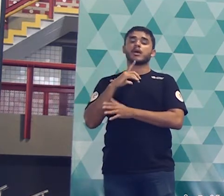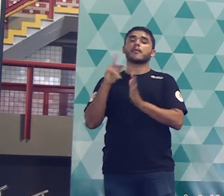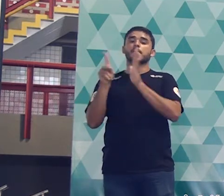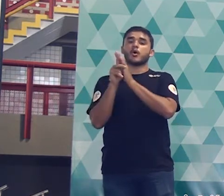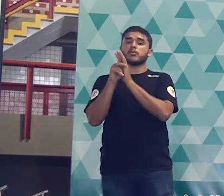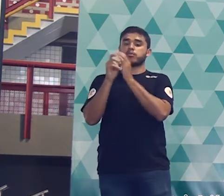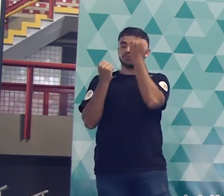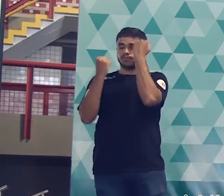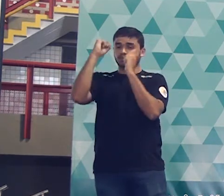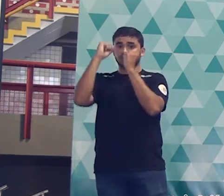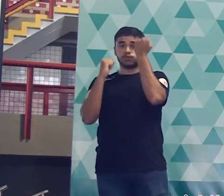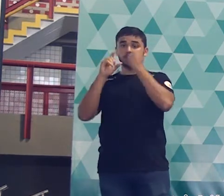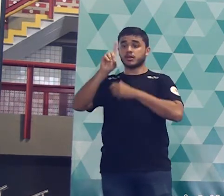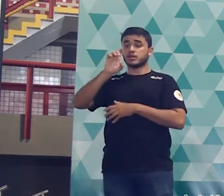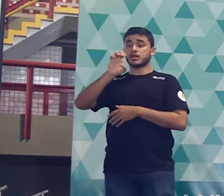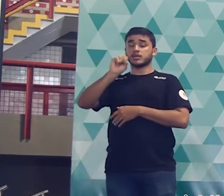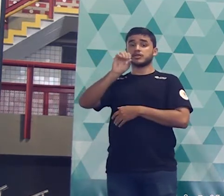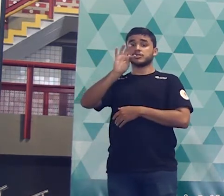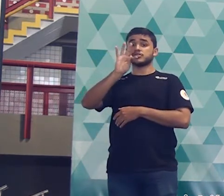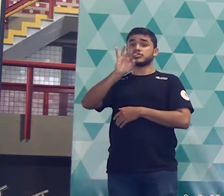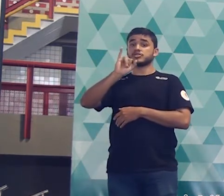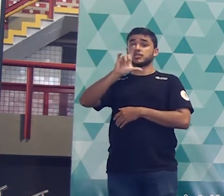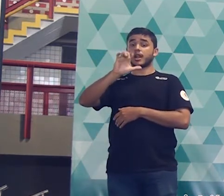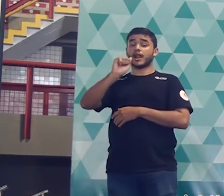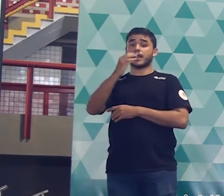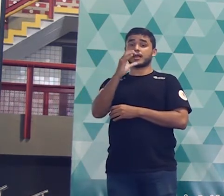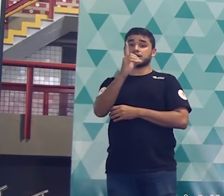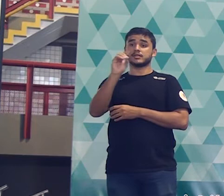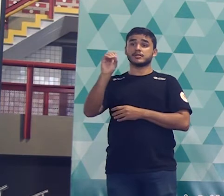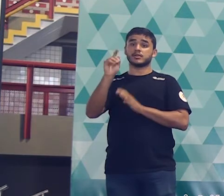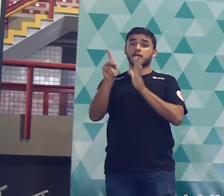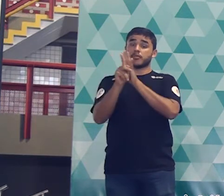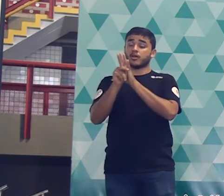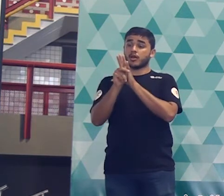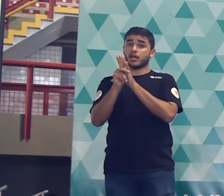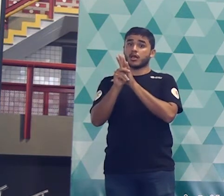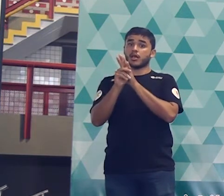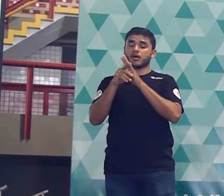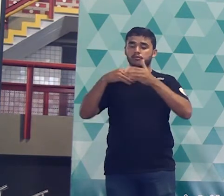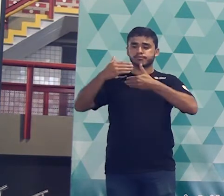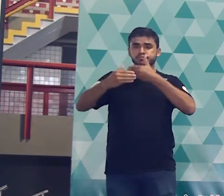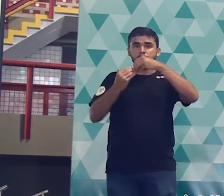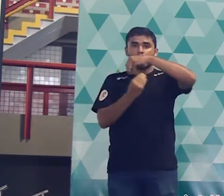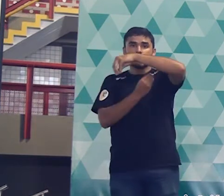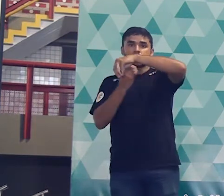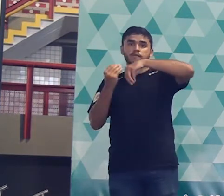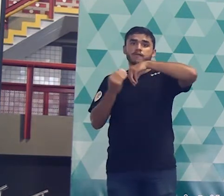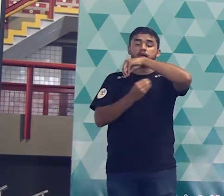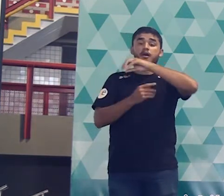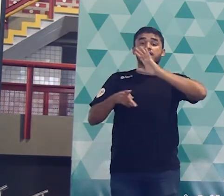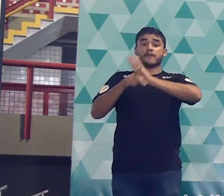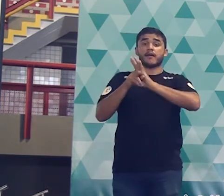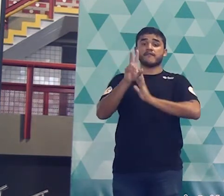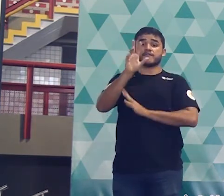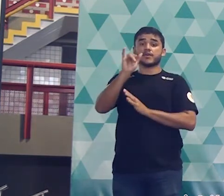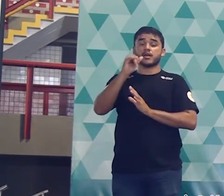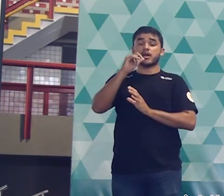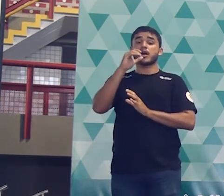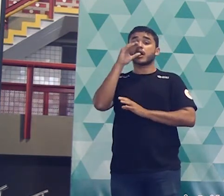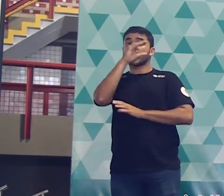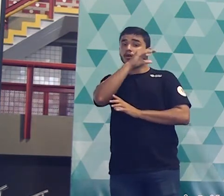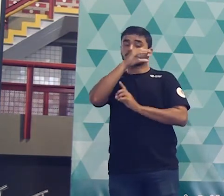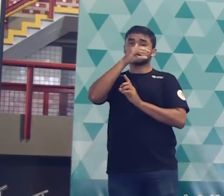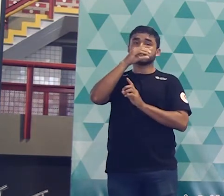destilação fracionada não é um processo químico, viu? É um processo físico, onde pela diferença de temperatura de ebulição,